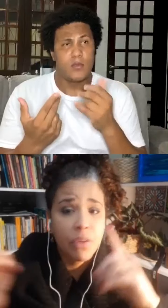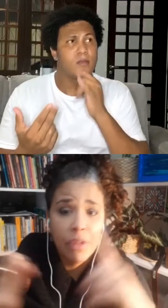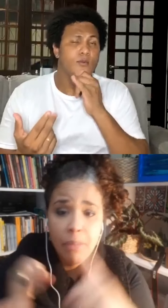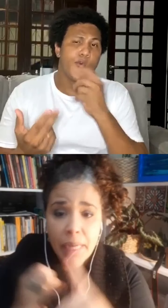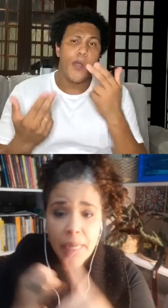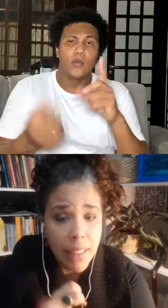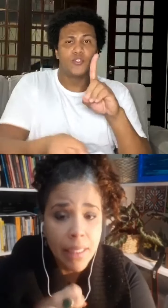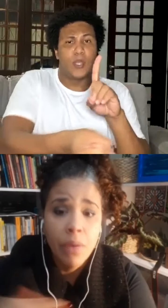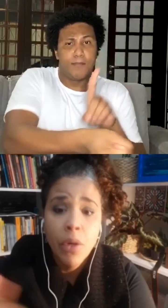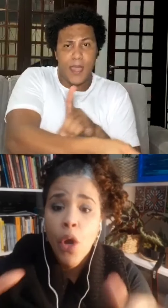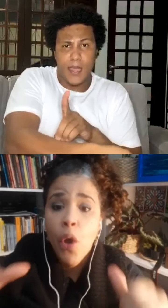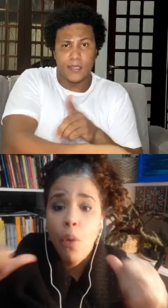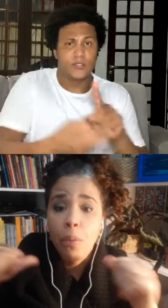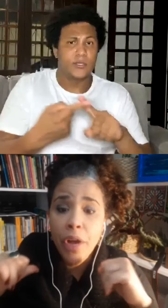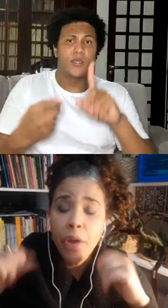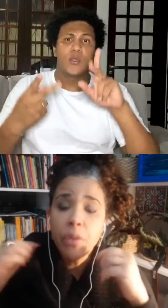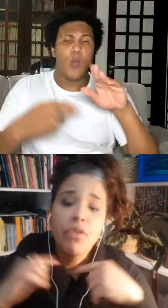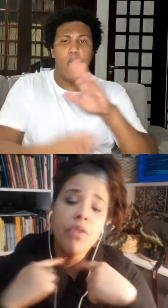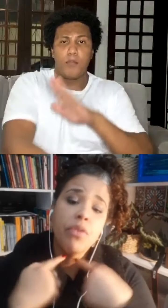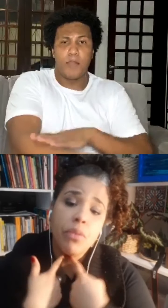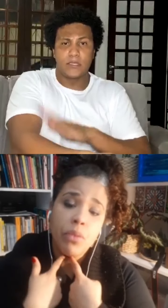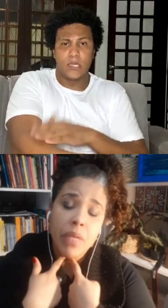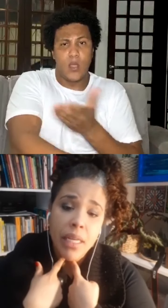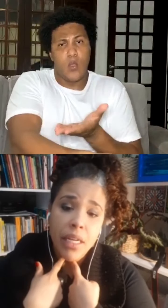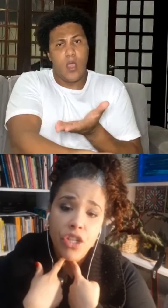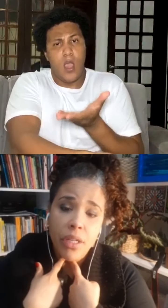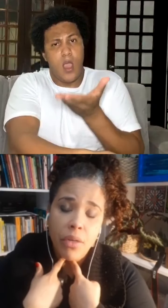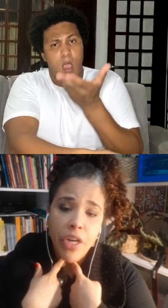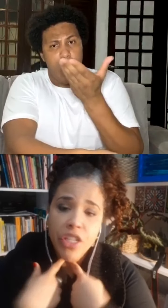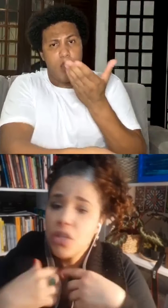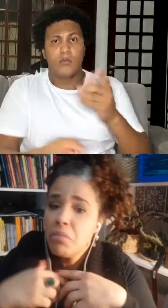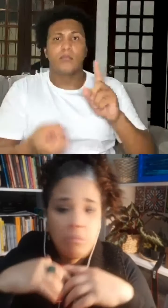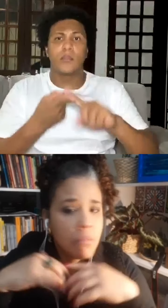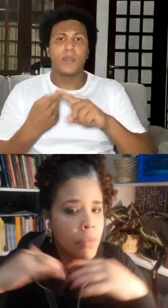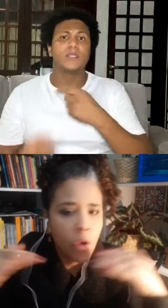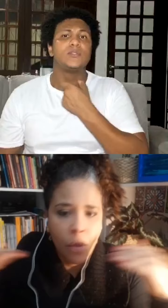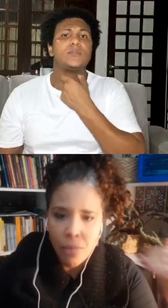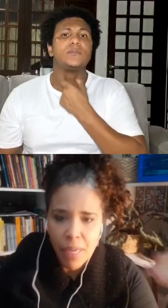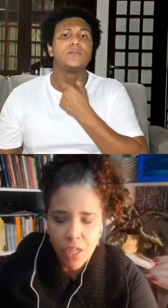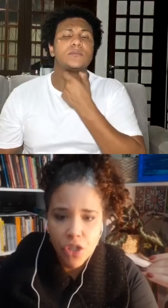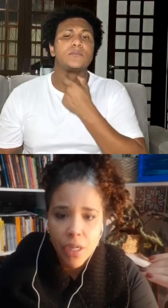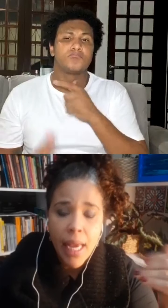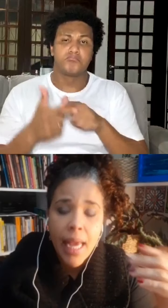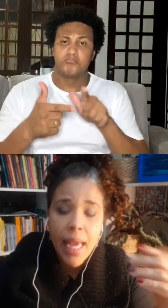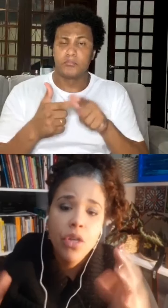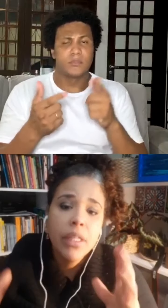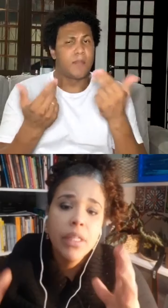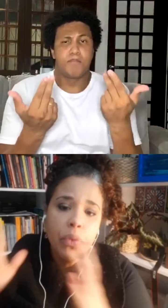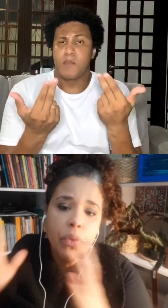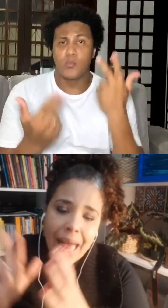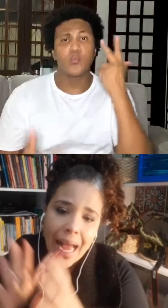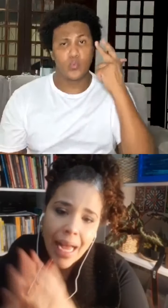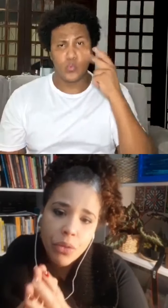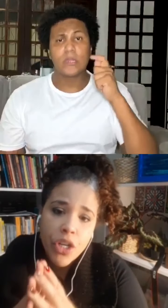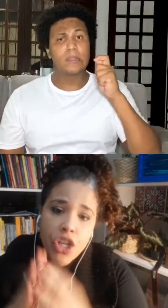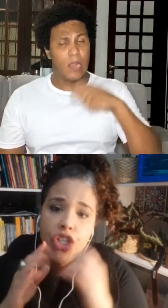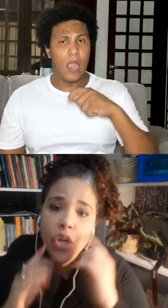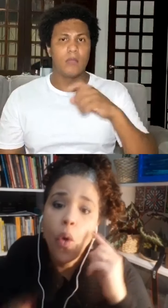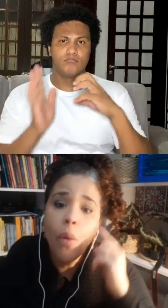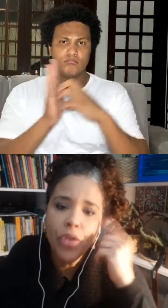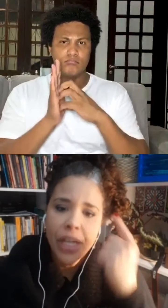com hipertensão, como eu que vivo com doença na tireoide, normalmente. É só ter o cuidado